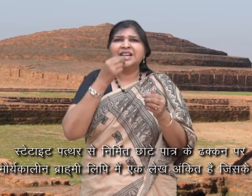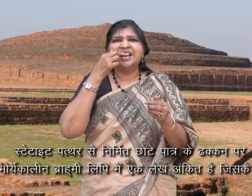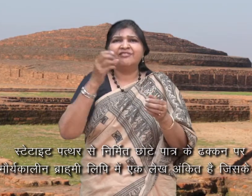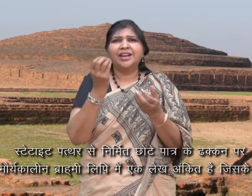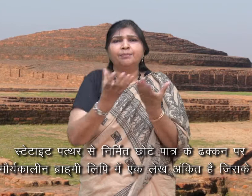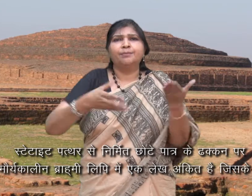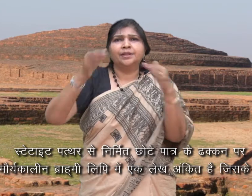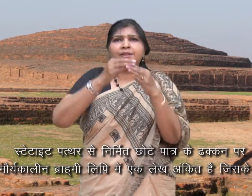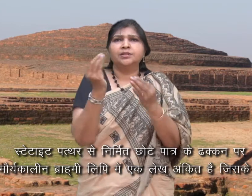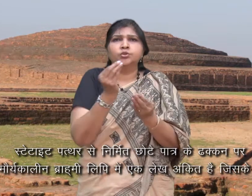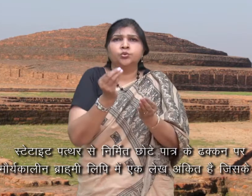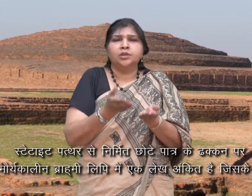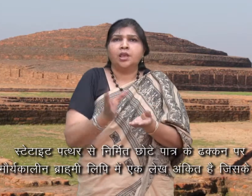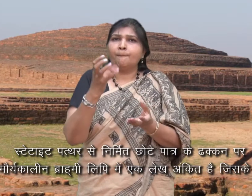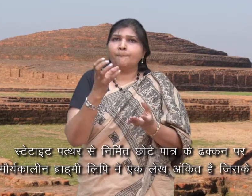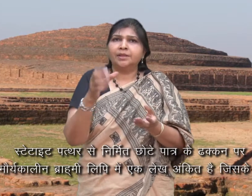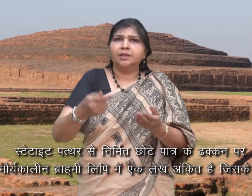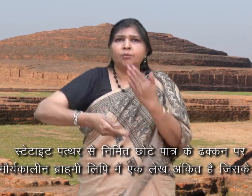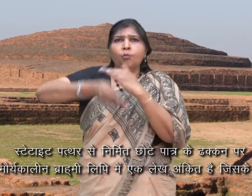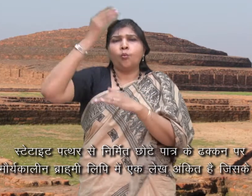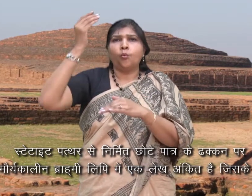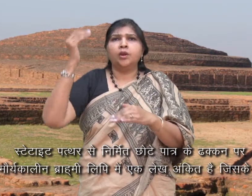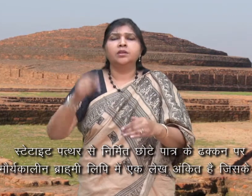प्राक मौर्यकालीन ब्राह्मी लिपि में